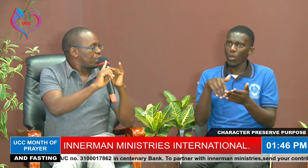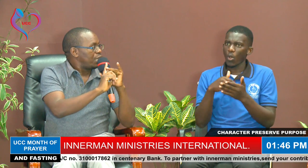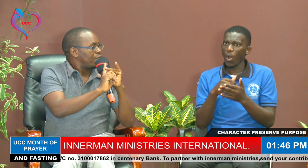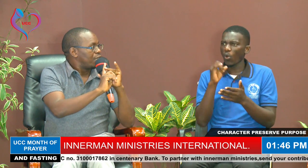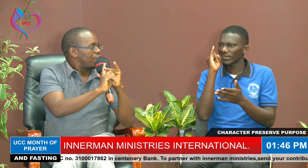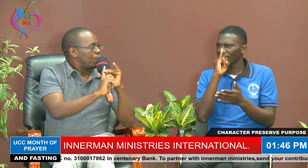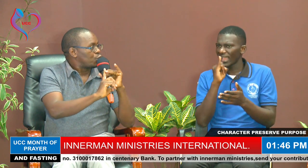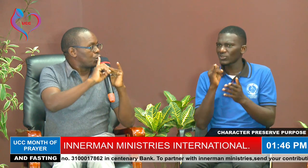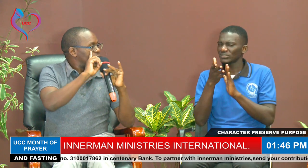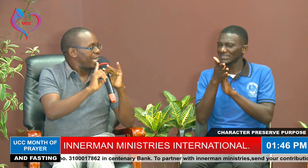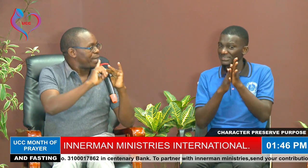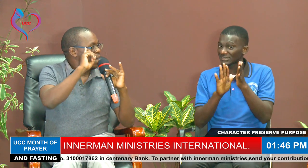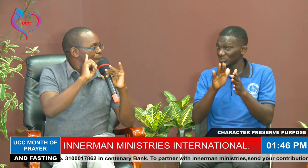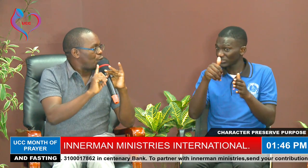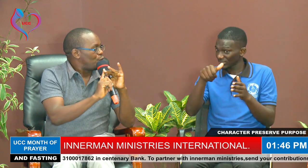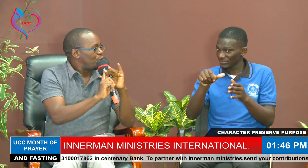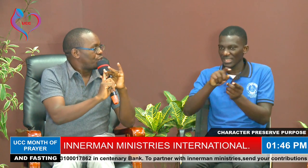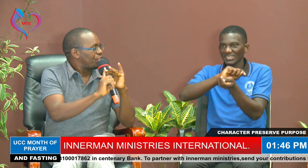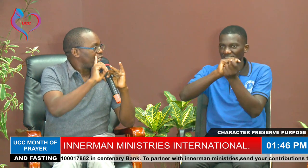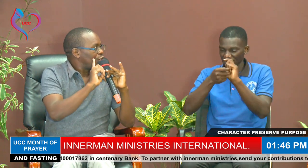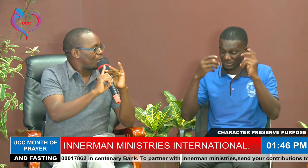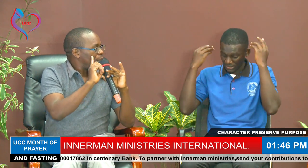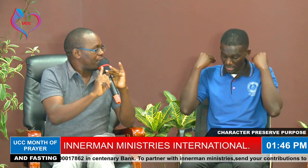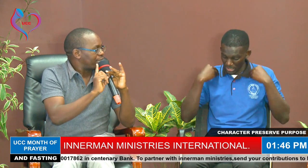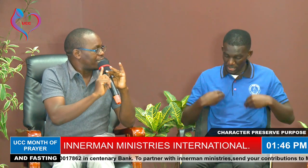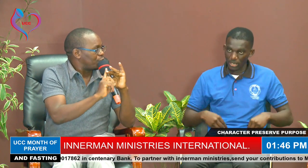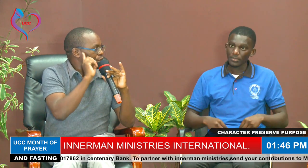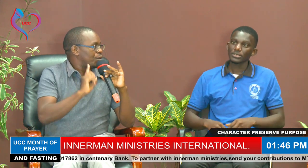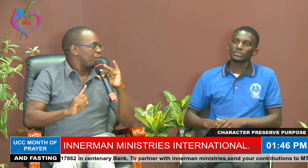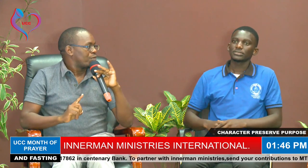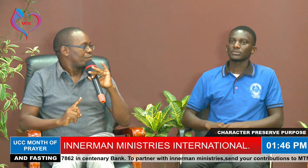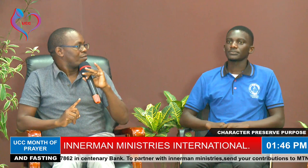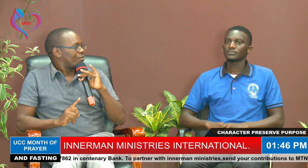mwetukuze mukyuse n'ebyambalo, change your garments, kyekintu tewo